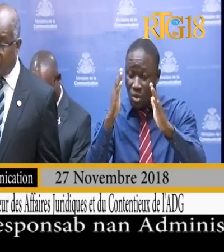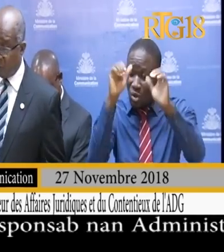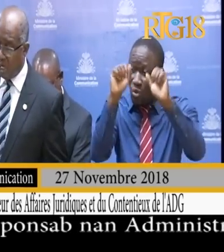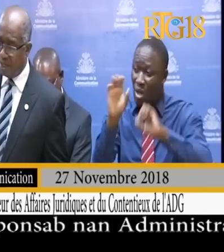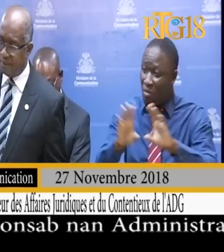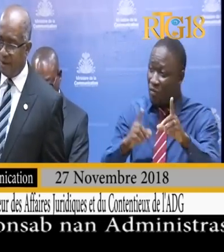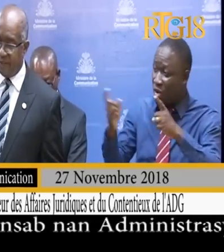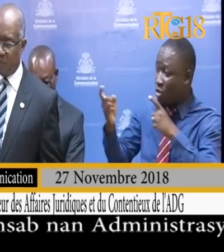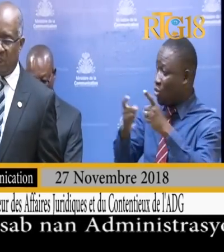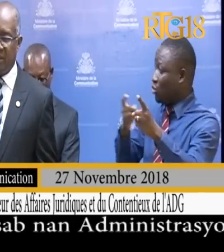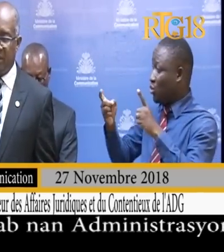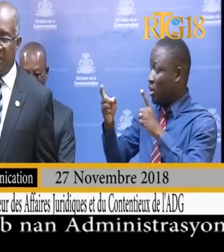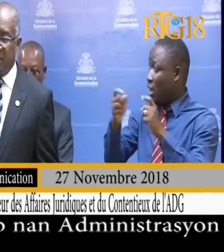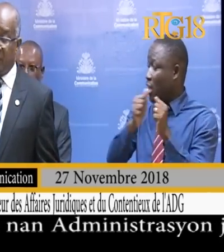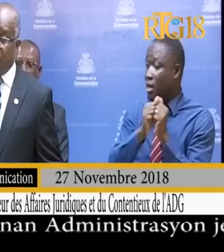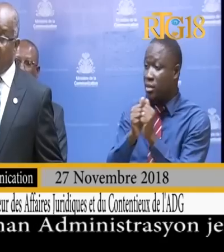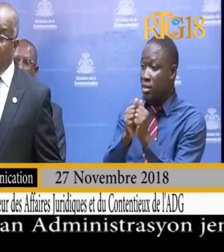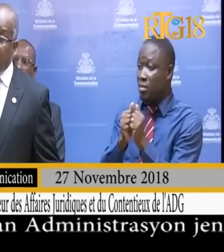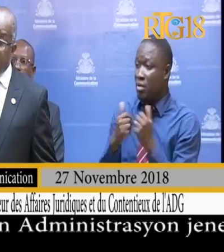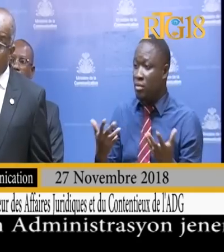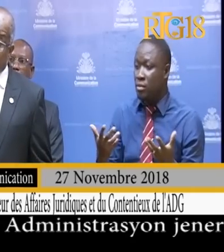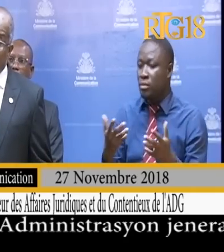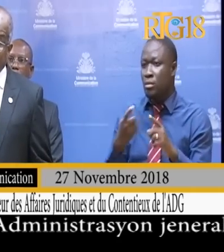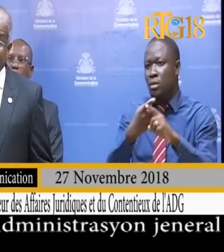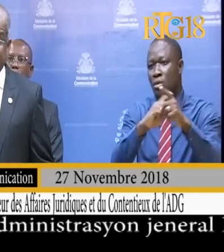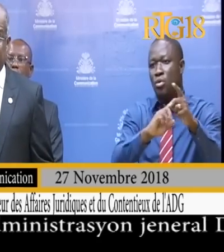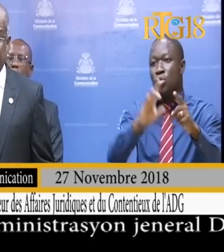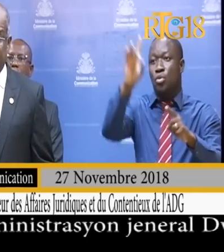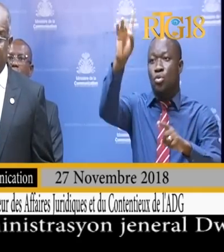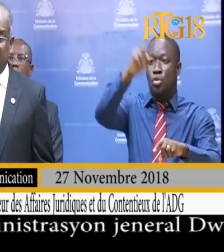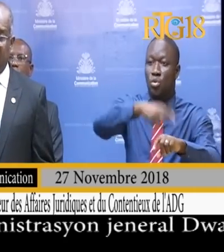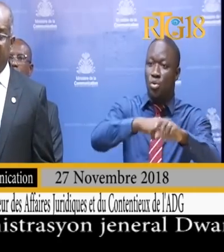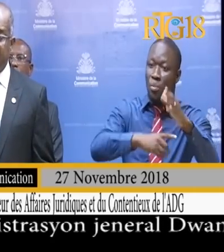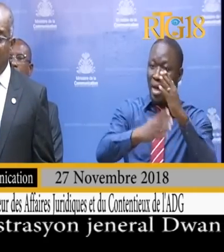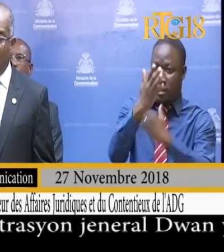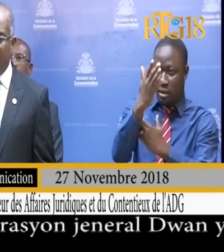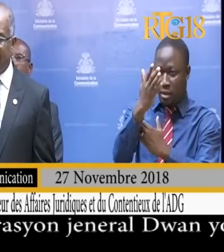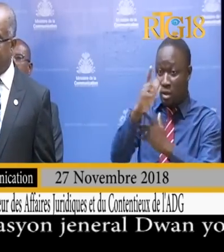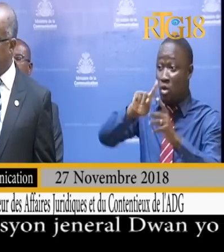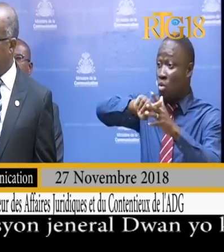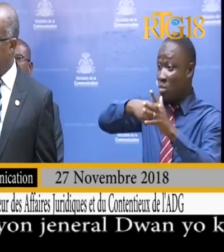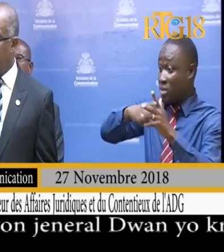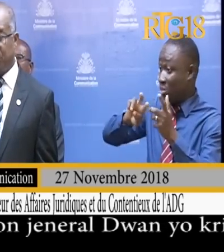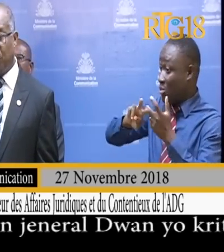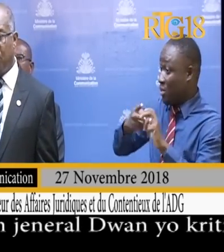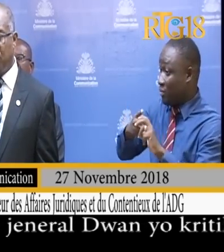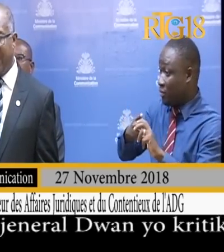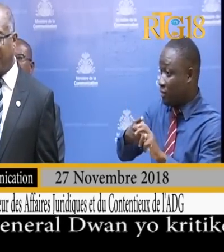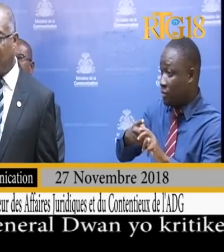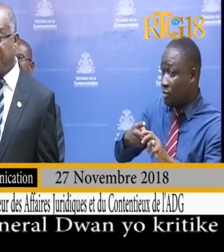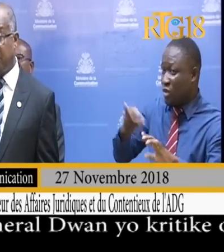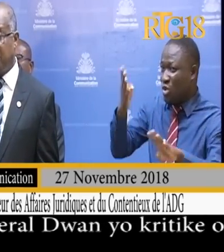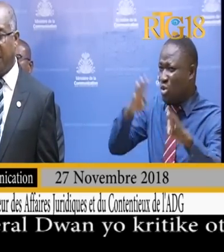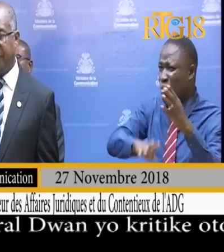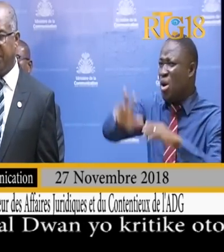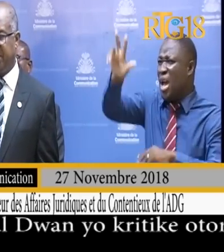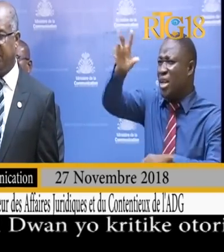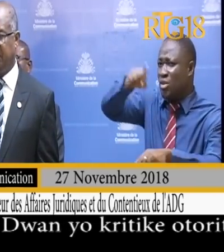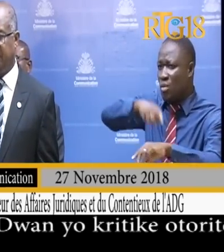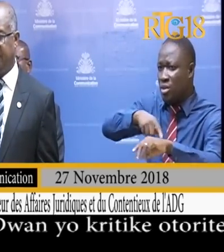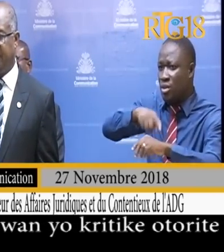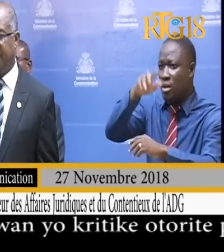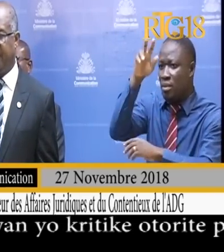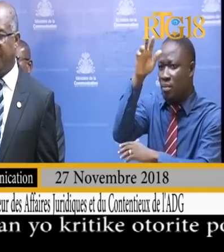nou ka bwile fe kontou l'ansam avek mwen. De yuit heur du maten, l'evenman a komansé, m'suis moui a 3 heur de l